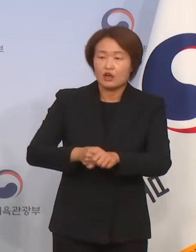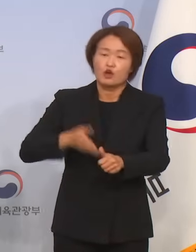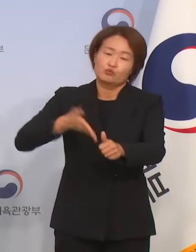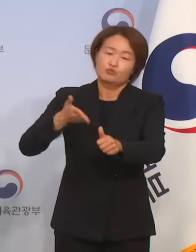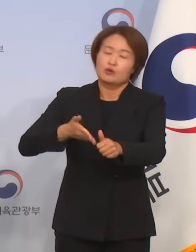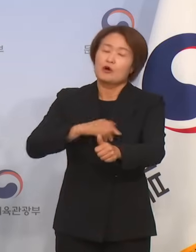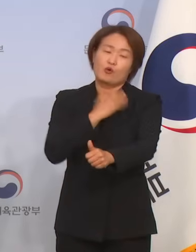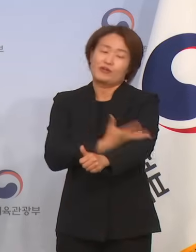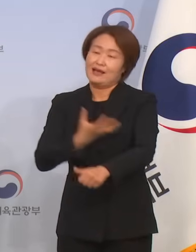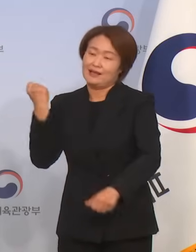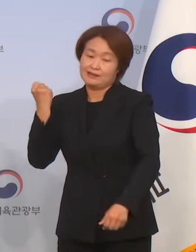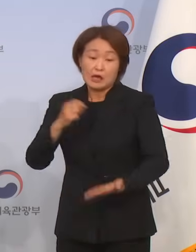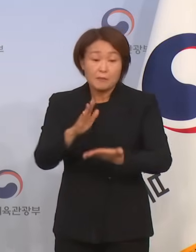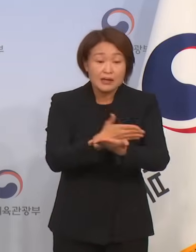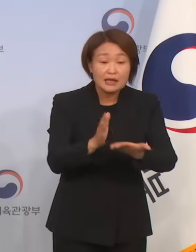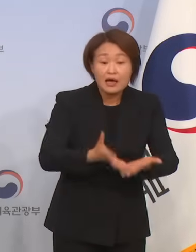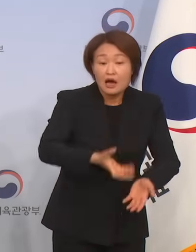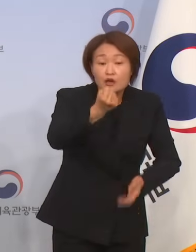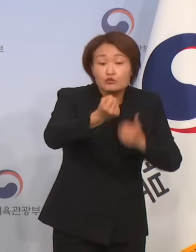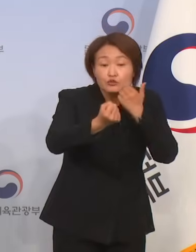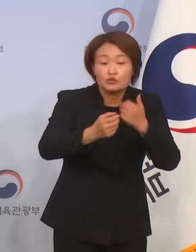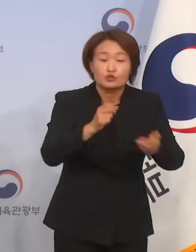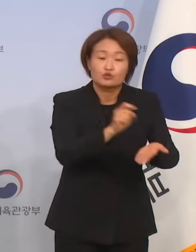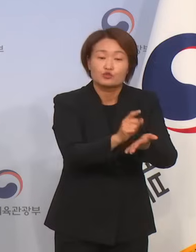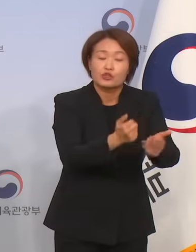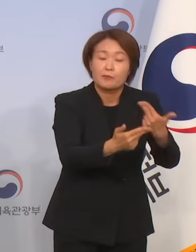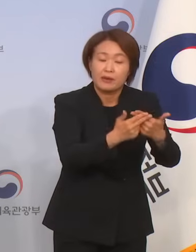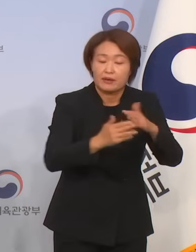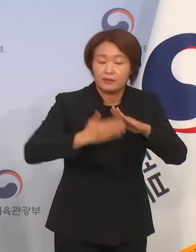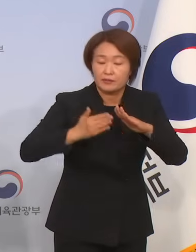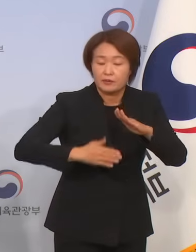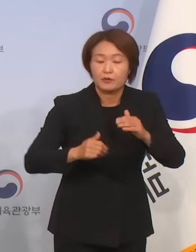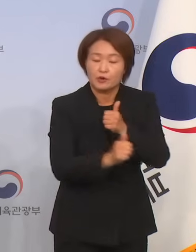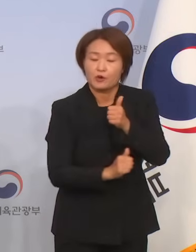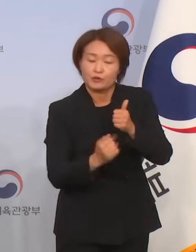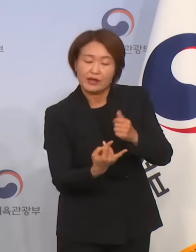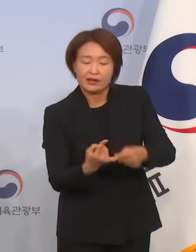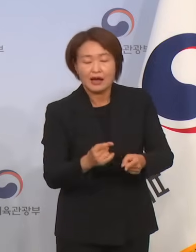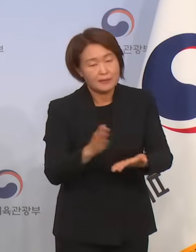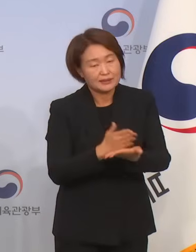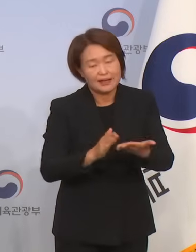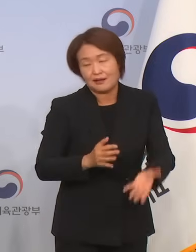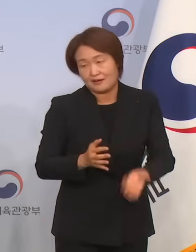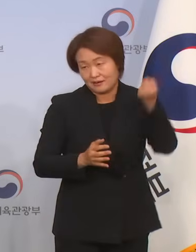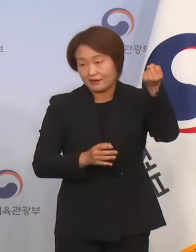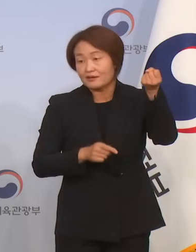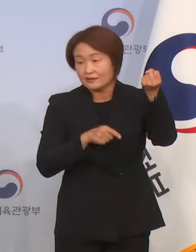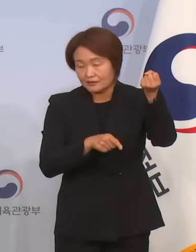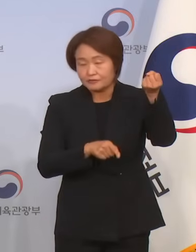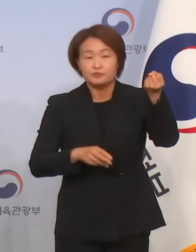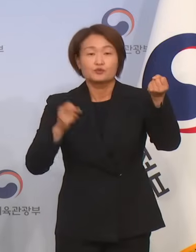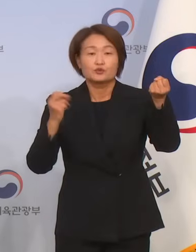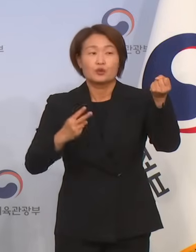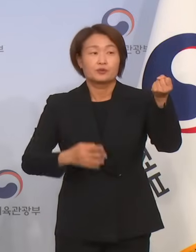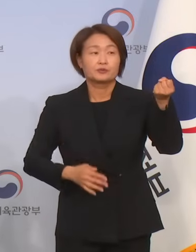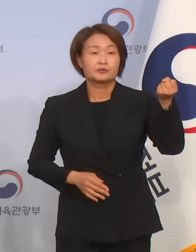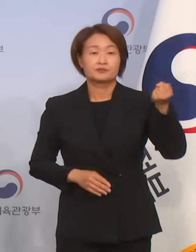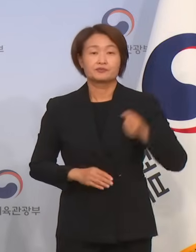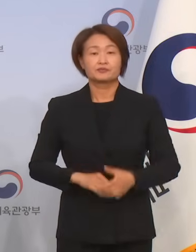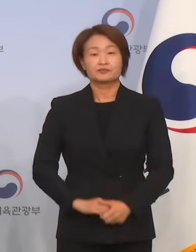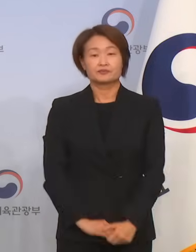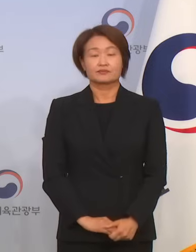거고 거기에 대한 판단은 축구협회 공정위원회에서 판단하도록 되어 있습니다. 뭐 그리고